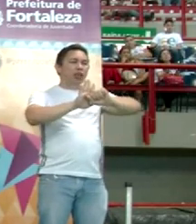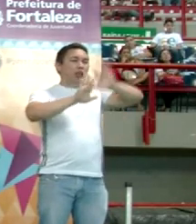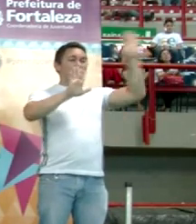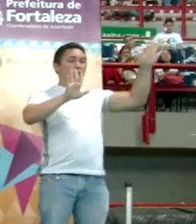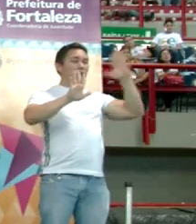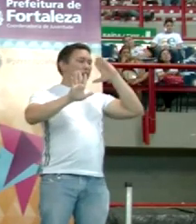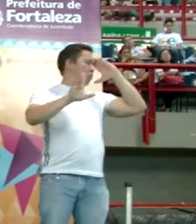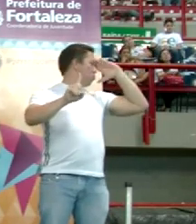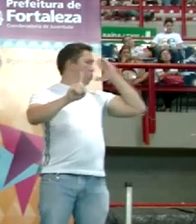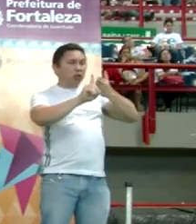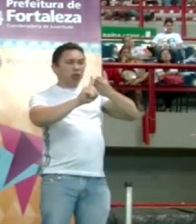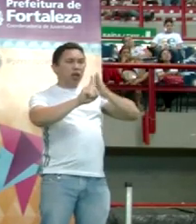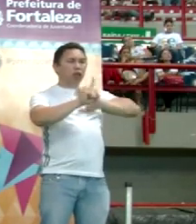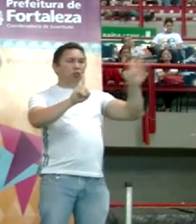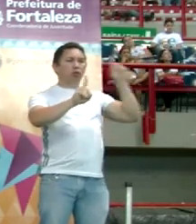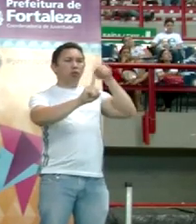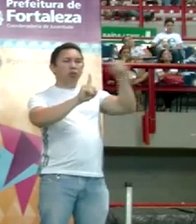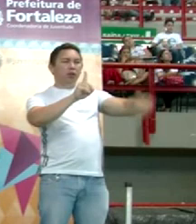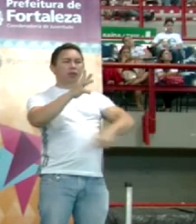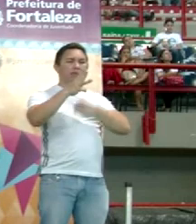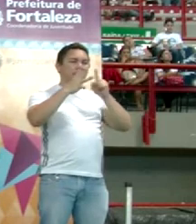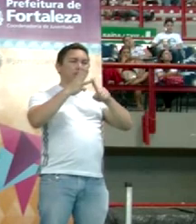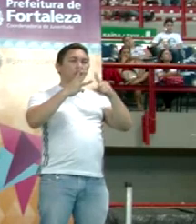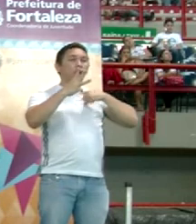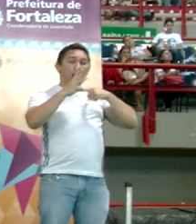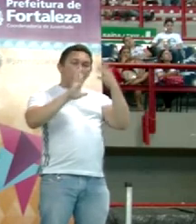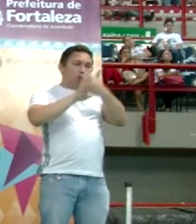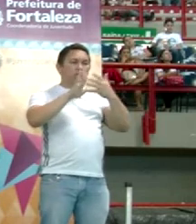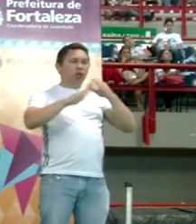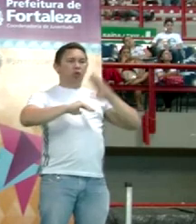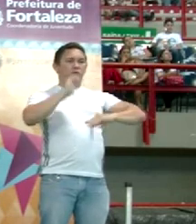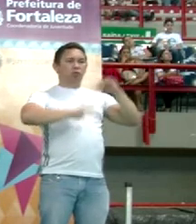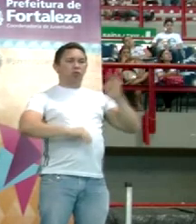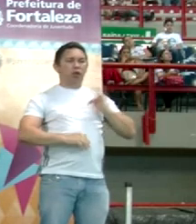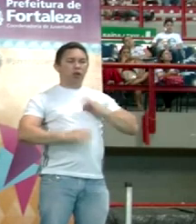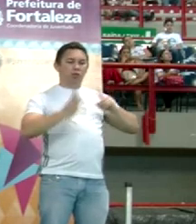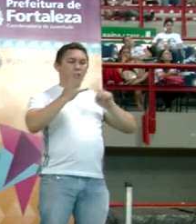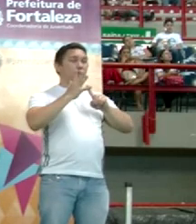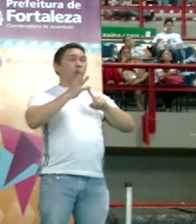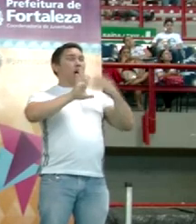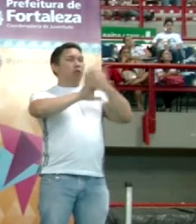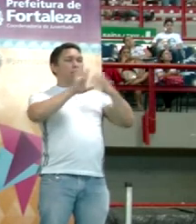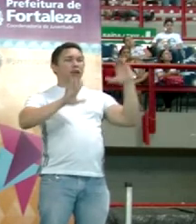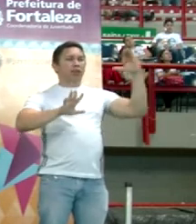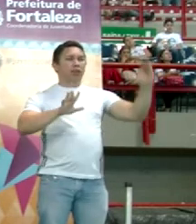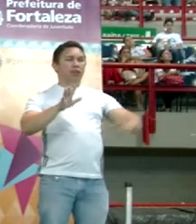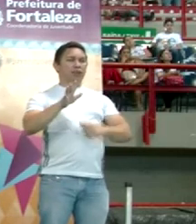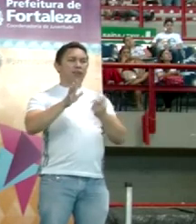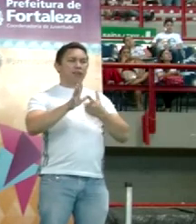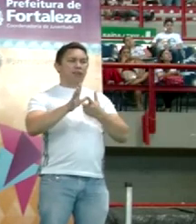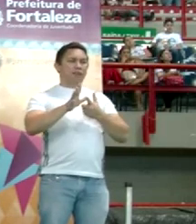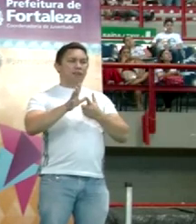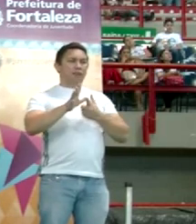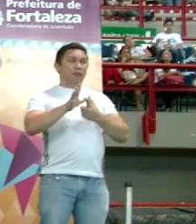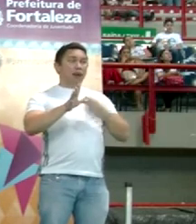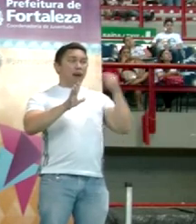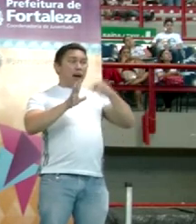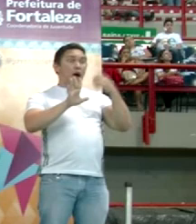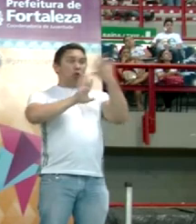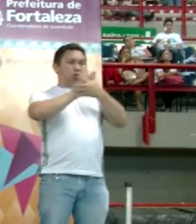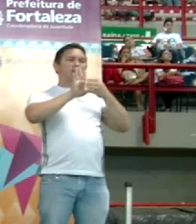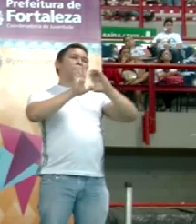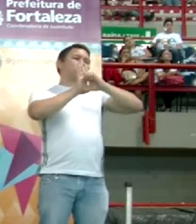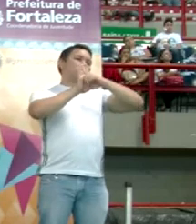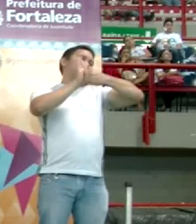claro, direto, objetivo. O texto é técnico. O texto é científico. O texto é de